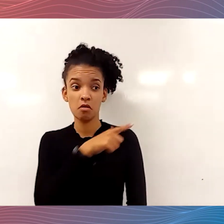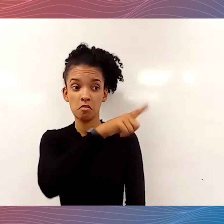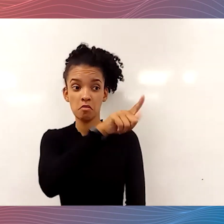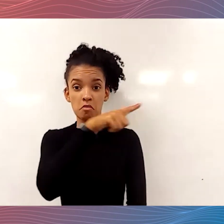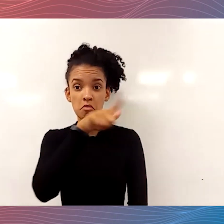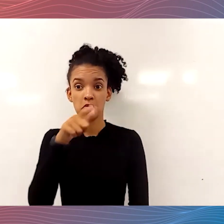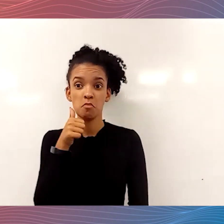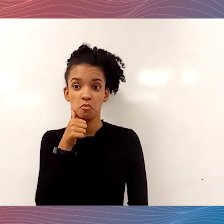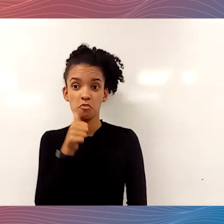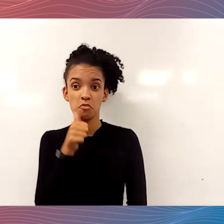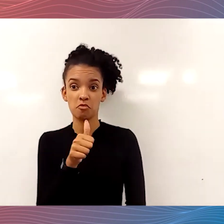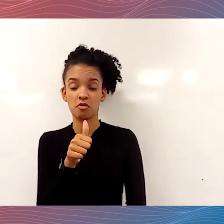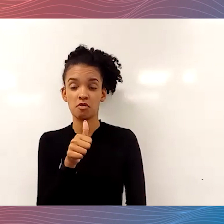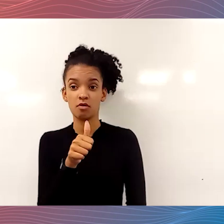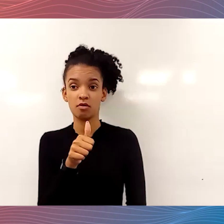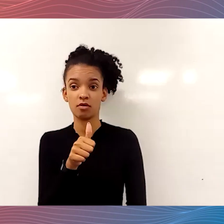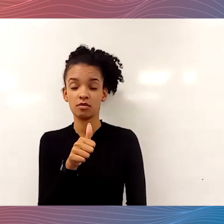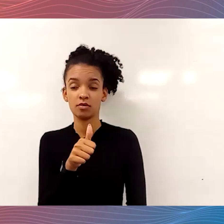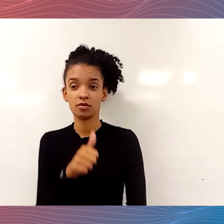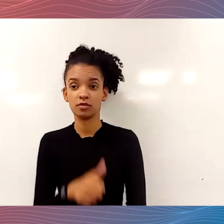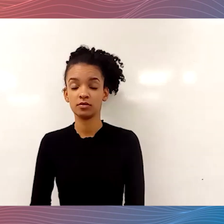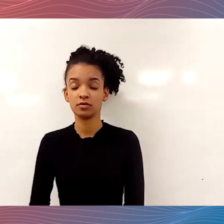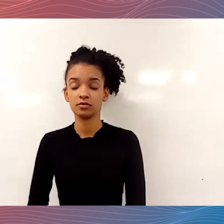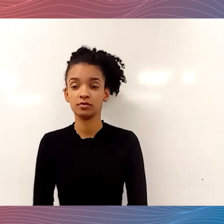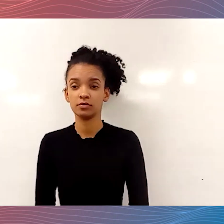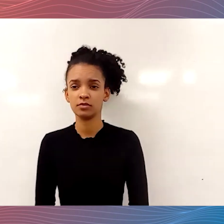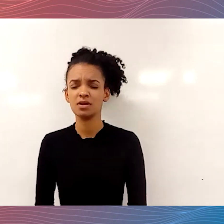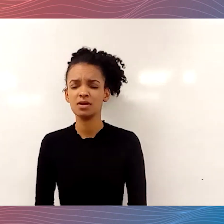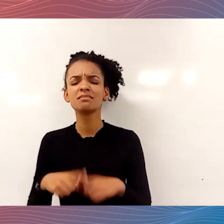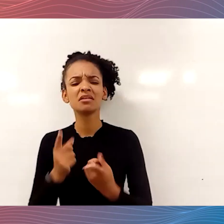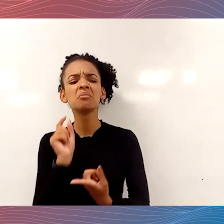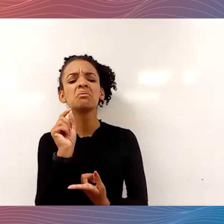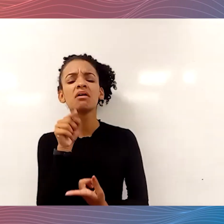causa da capacidade. Irmão, o que é isso?